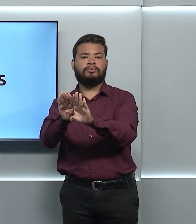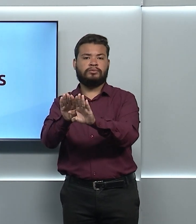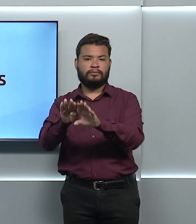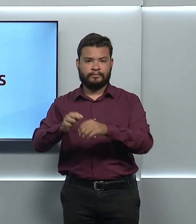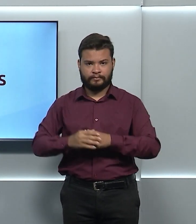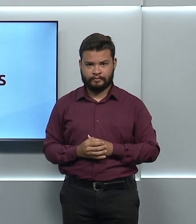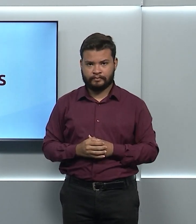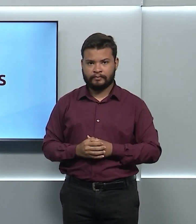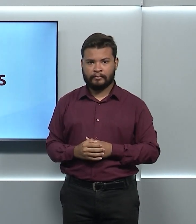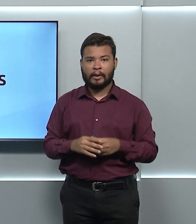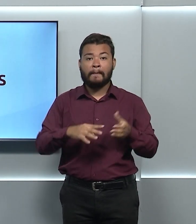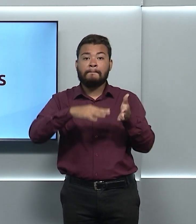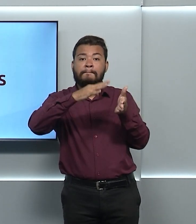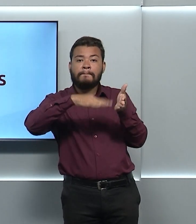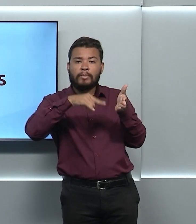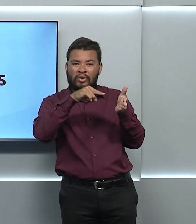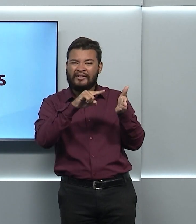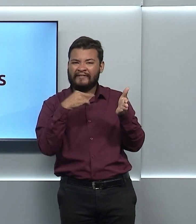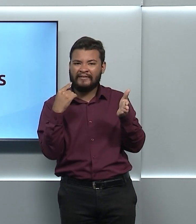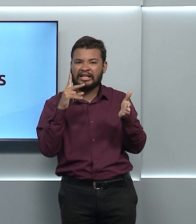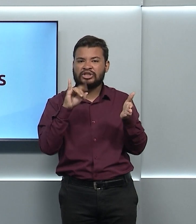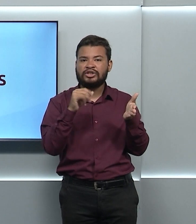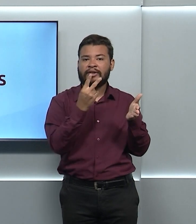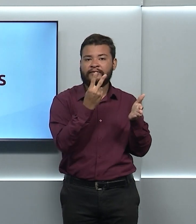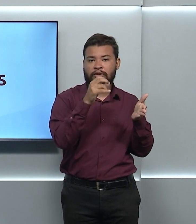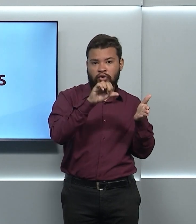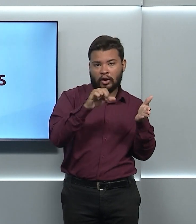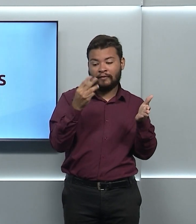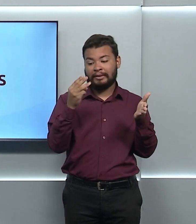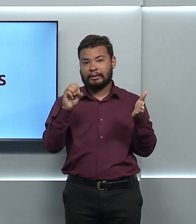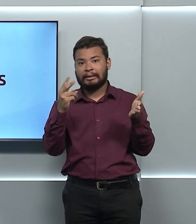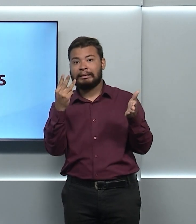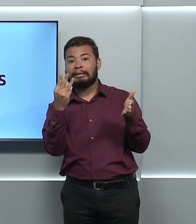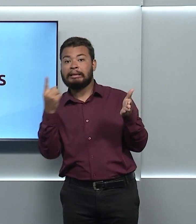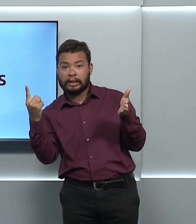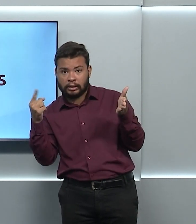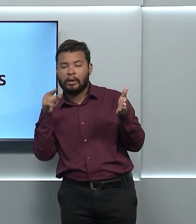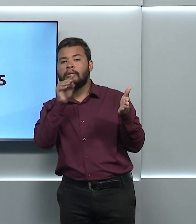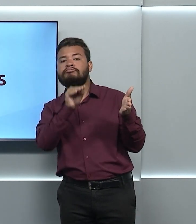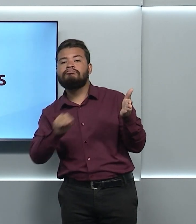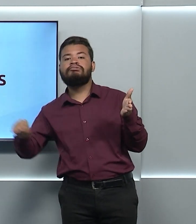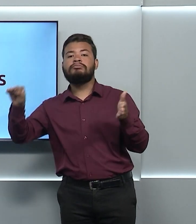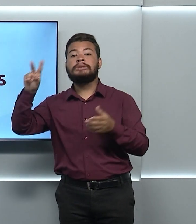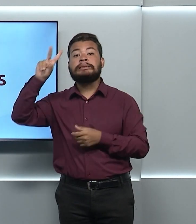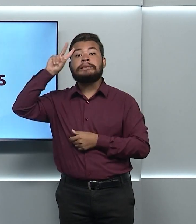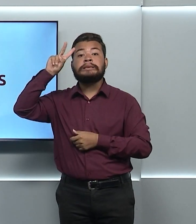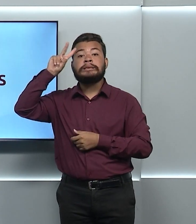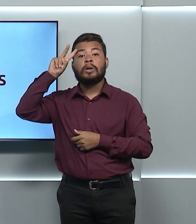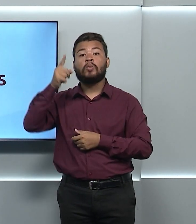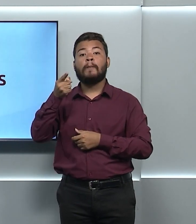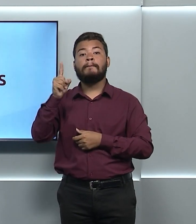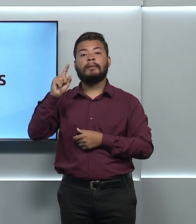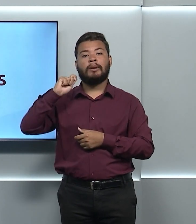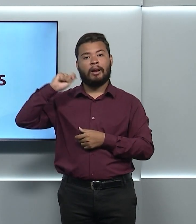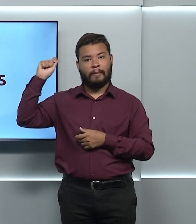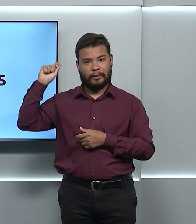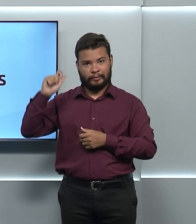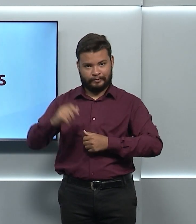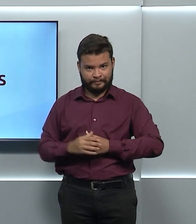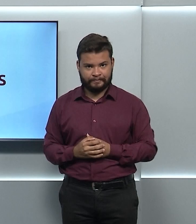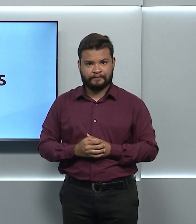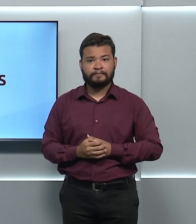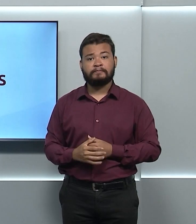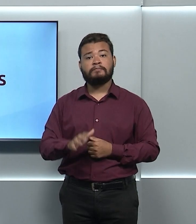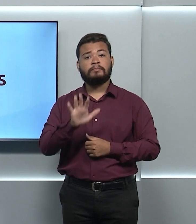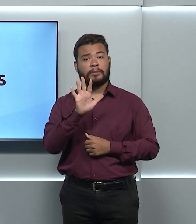Os boletos vencidos em 29, 30 e 31 terão vencimento prorrogado para segunda-feira, dia 1º de abril. Já